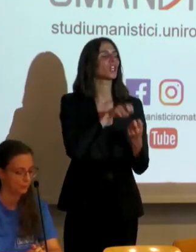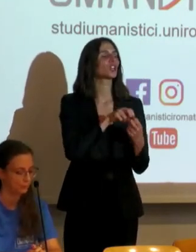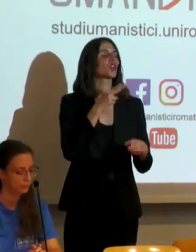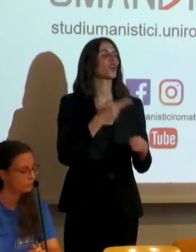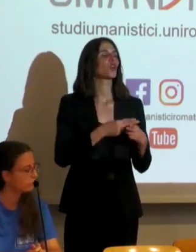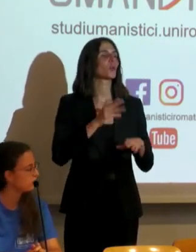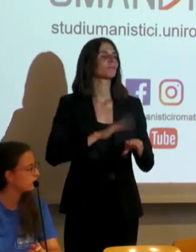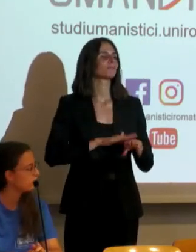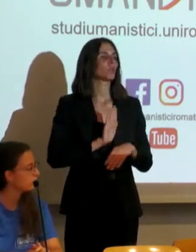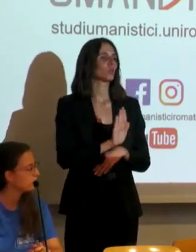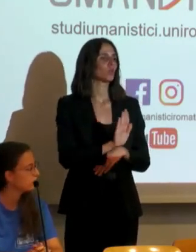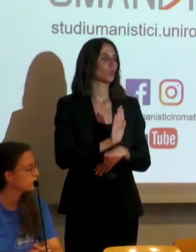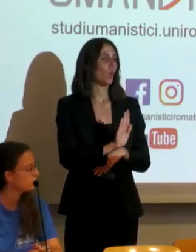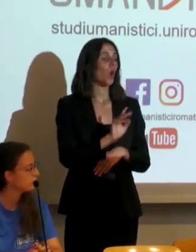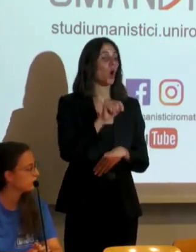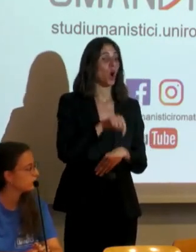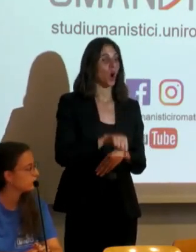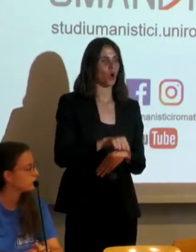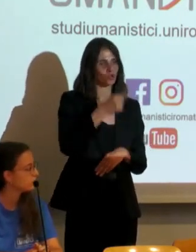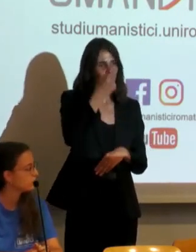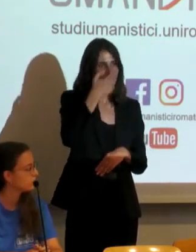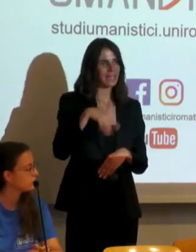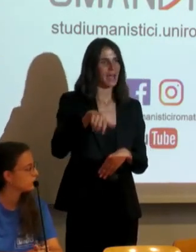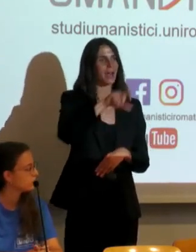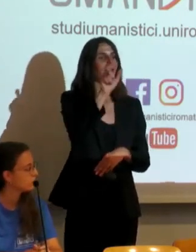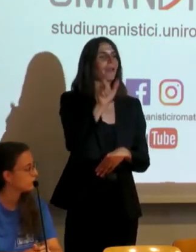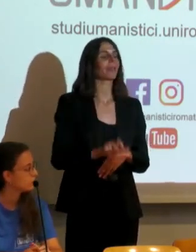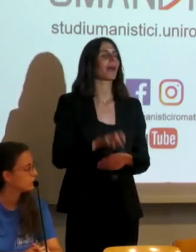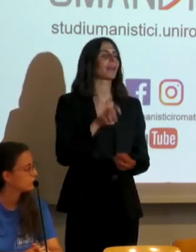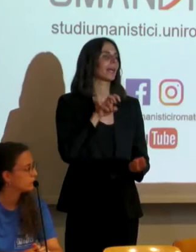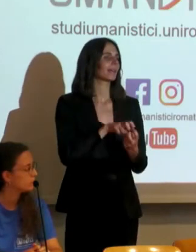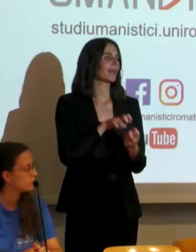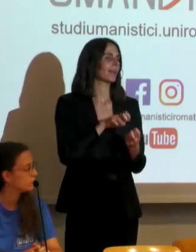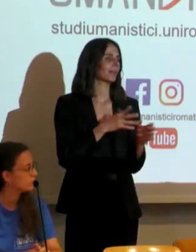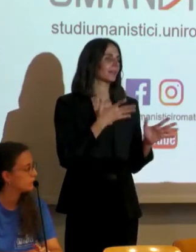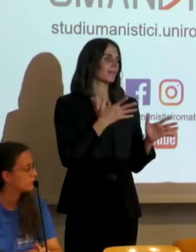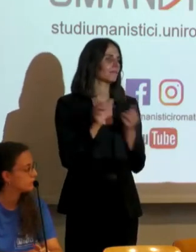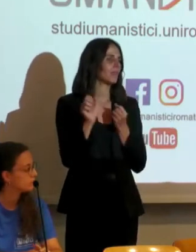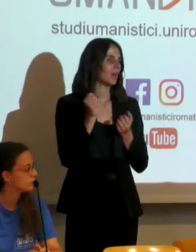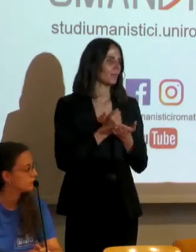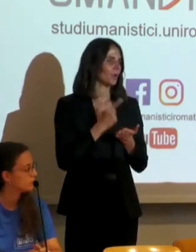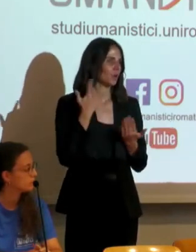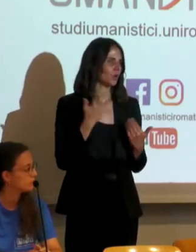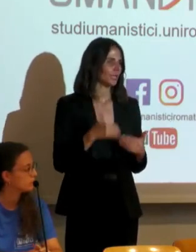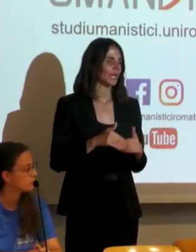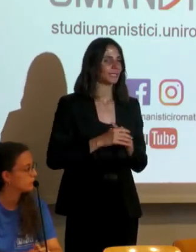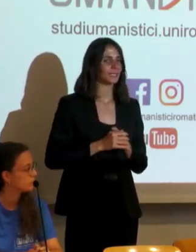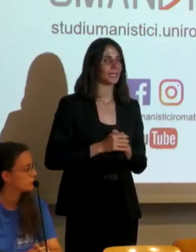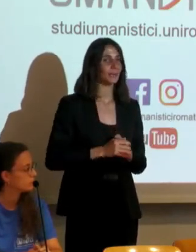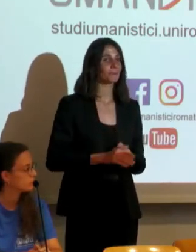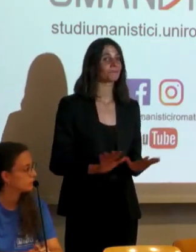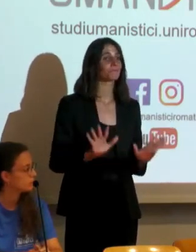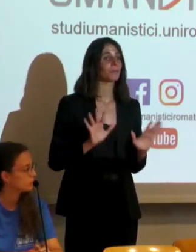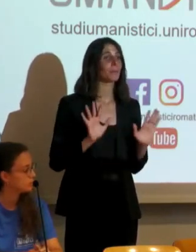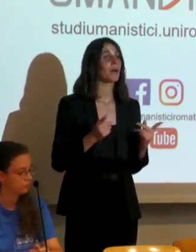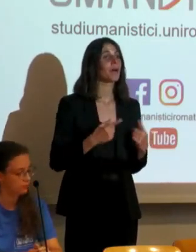sono importanti in Italia i dialetti. Al tempo stesso però sappiamo